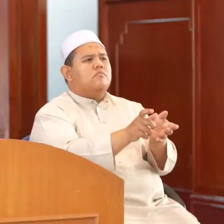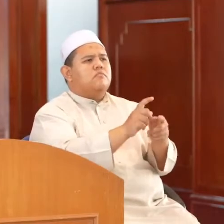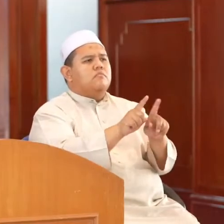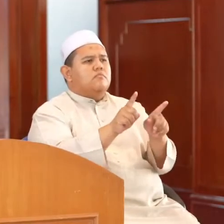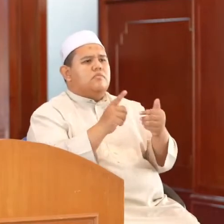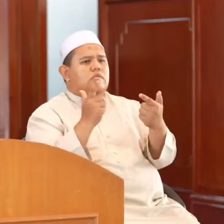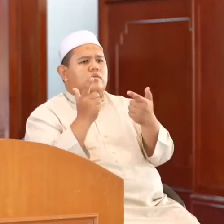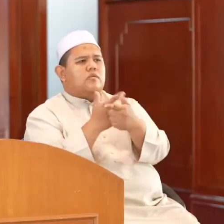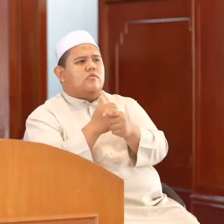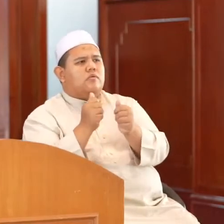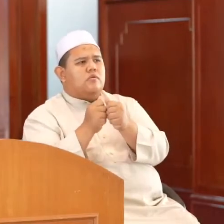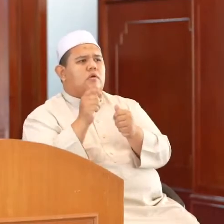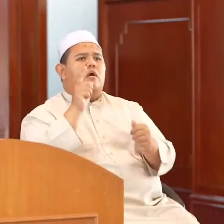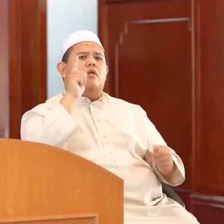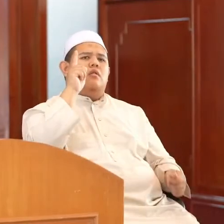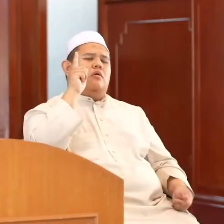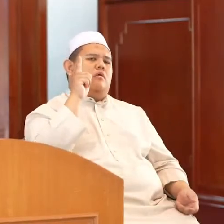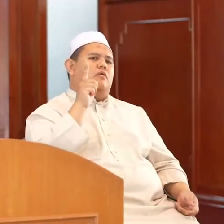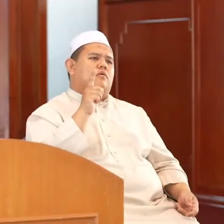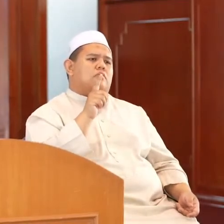tapi dia lawan dengan Allah.